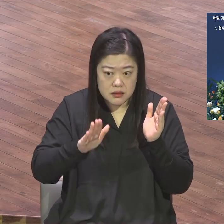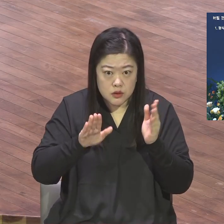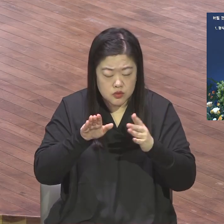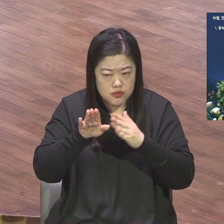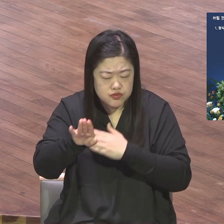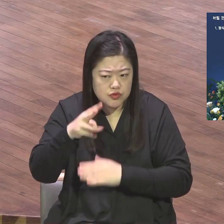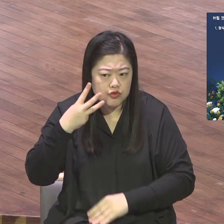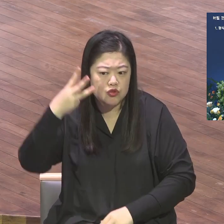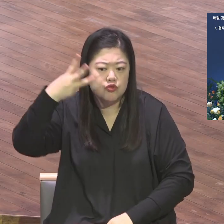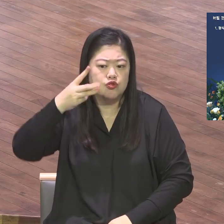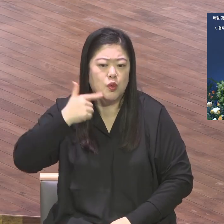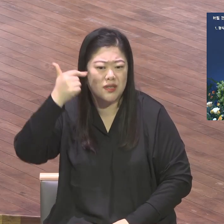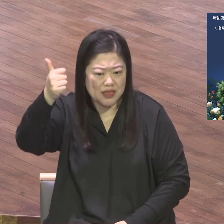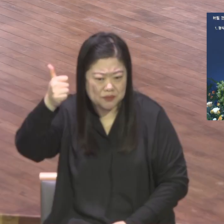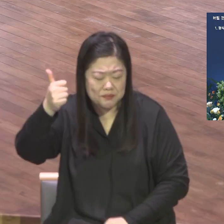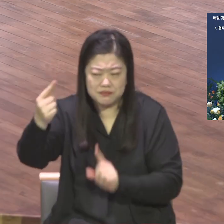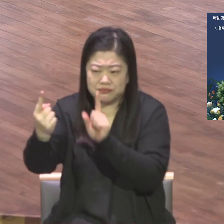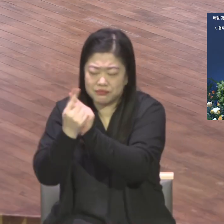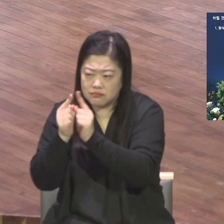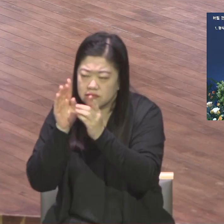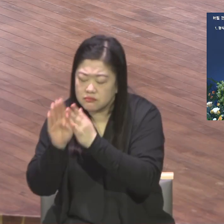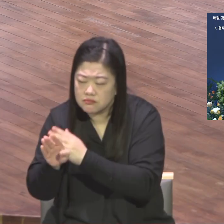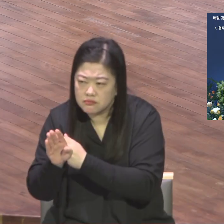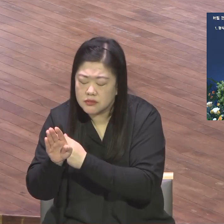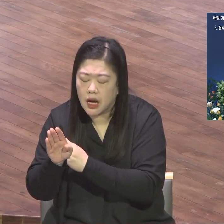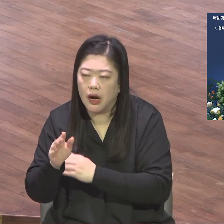못해요. 왜냐? 제가 금식을 엄청 많이 했거든요.